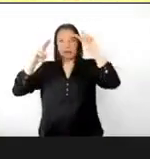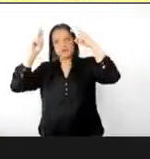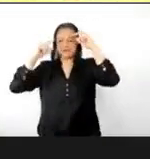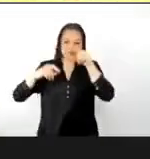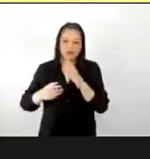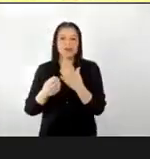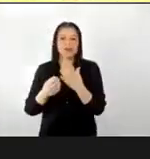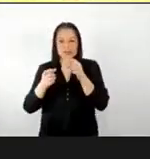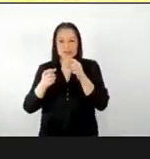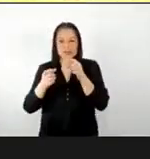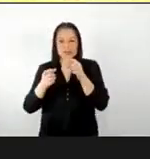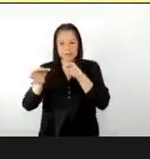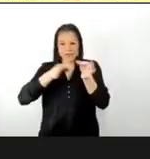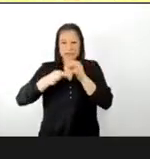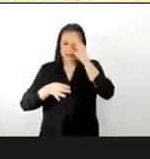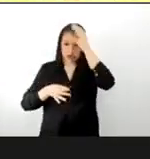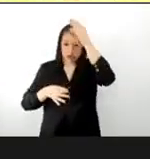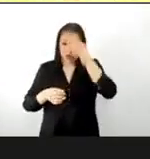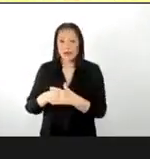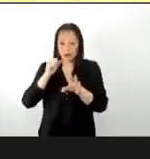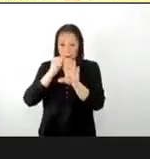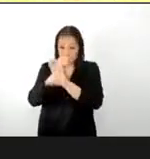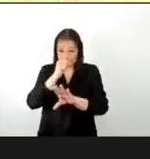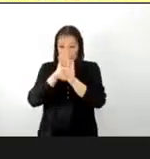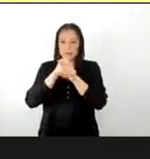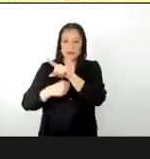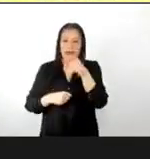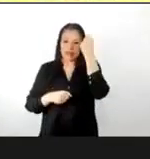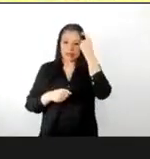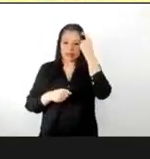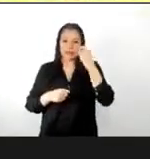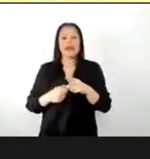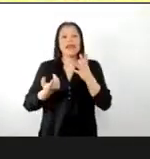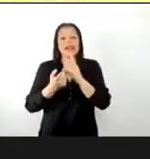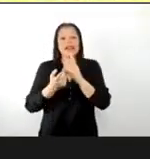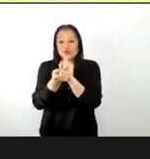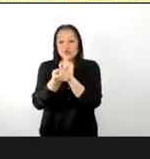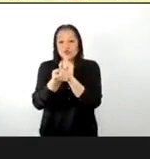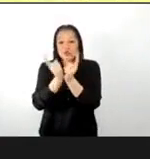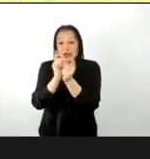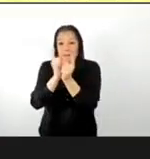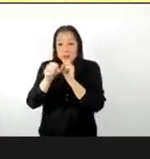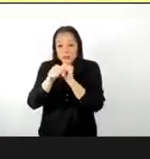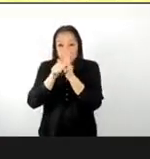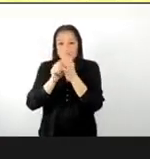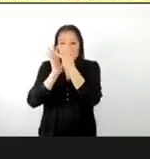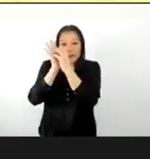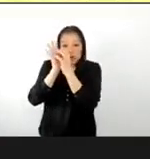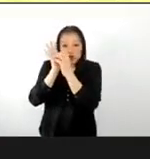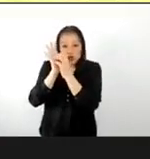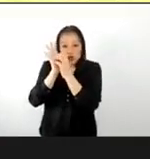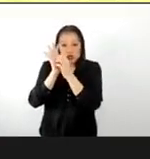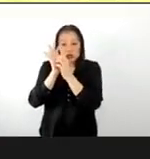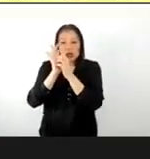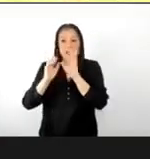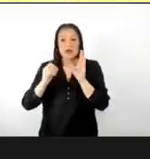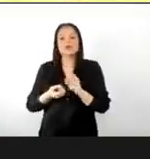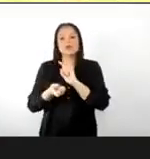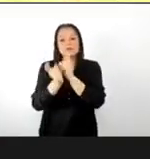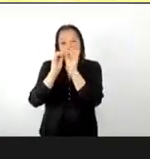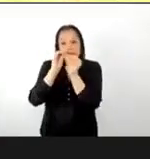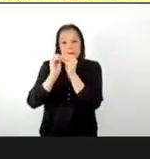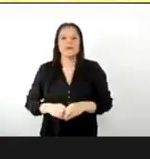con eso. El concepto que quiero darles es de que estas variantes, estas mutaciones, son